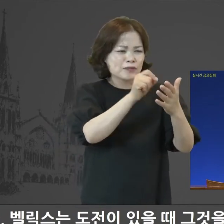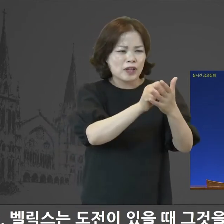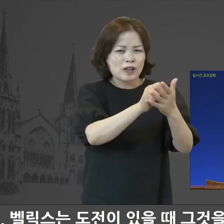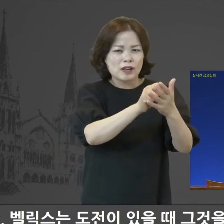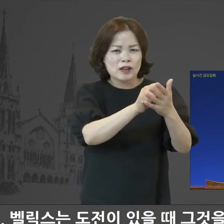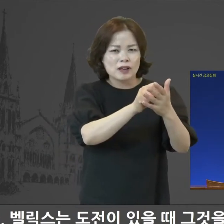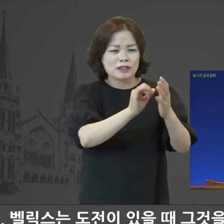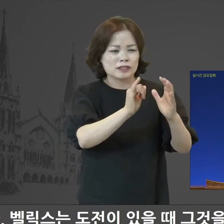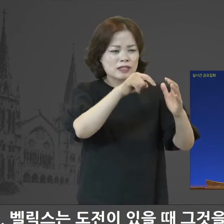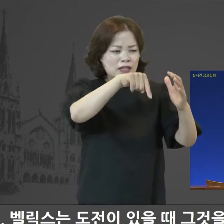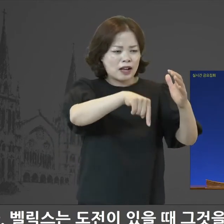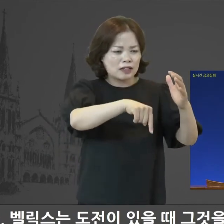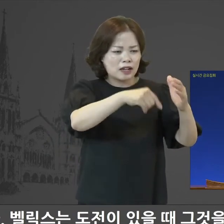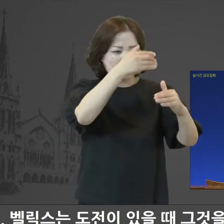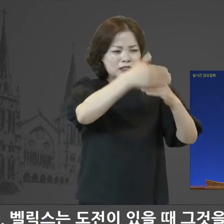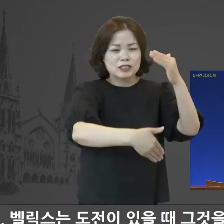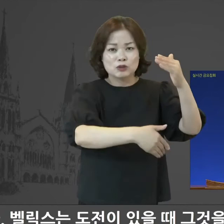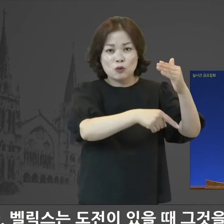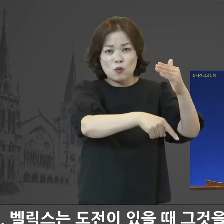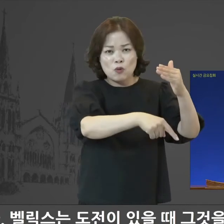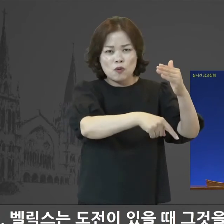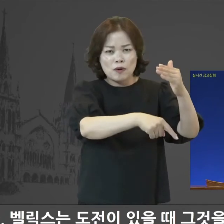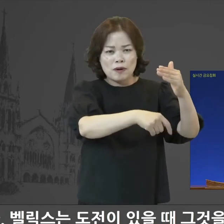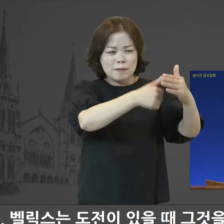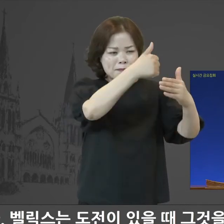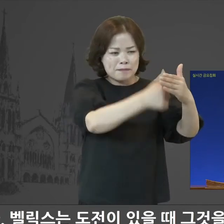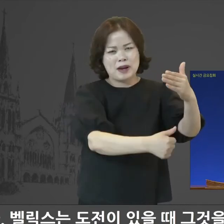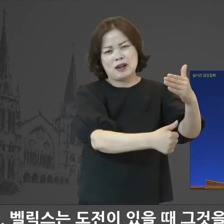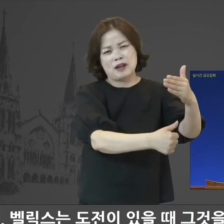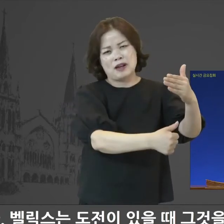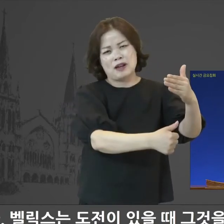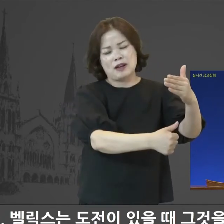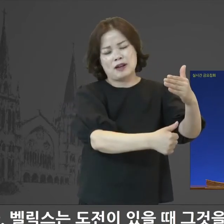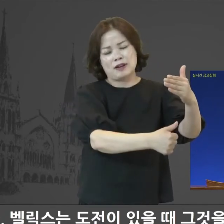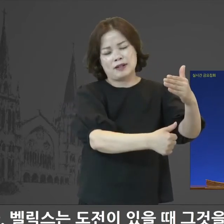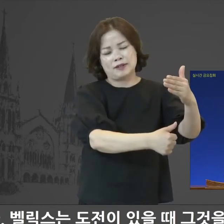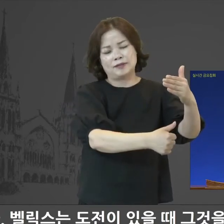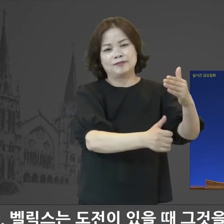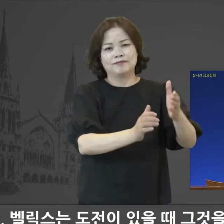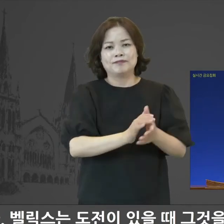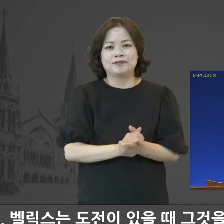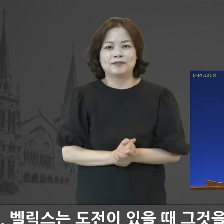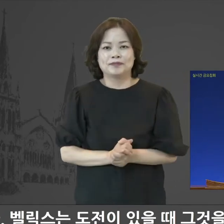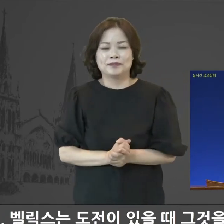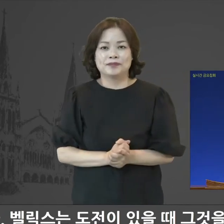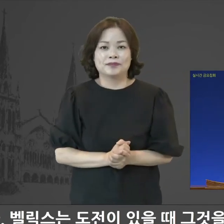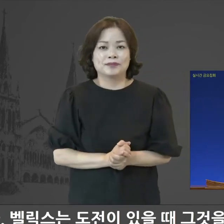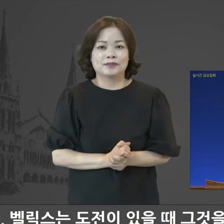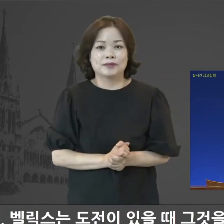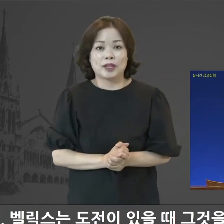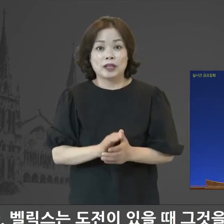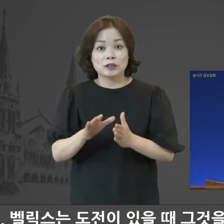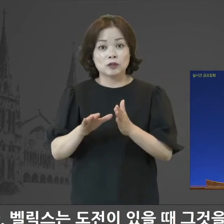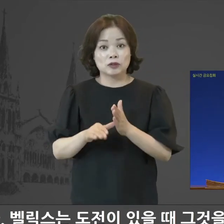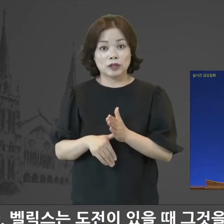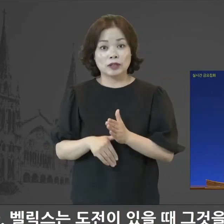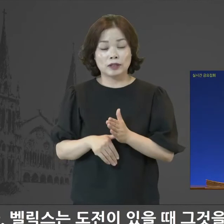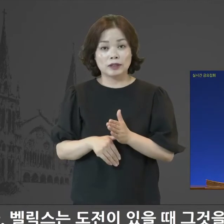깊숙이 세상으로 다가가는 그런 삶의 자리로 옮겨지고 있습니다. 이럴